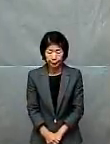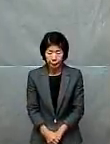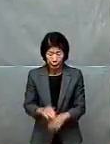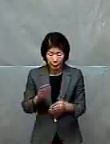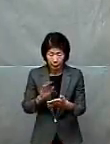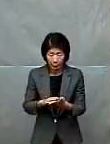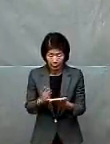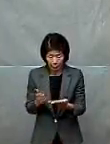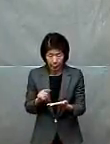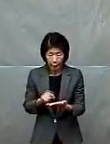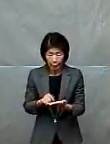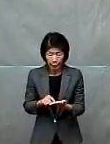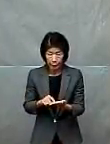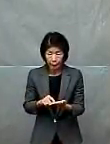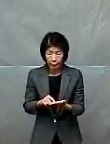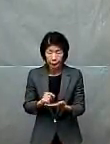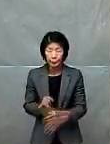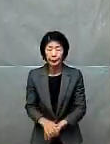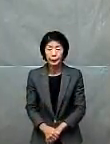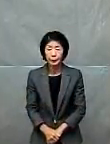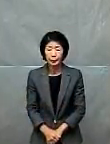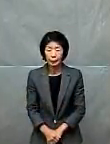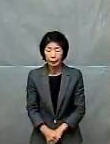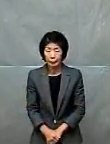手元にちょっと、